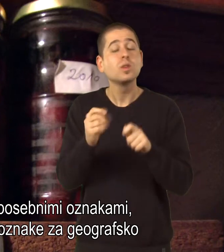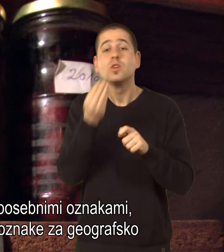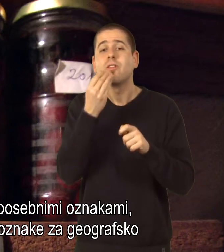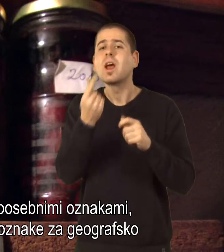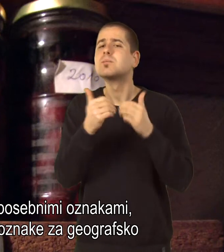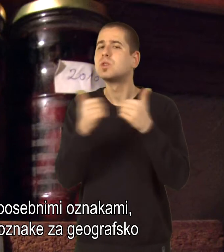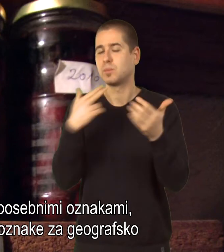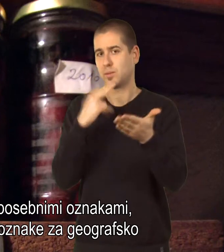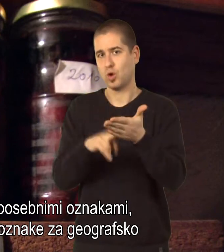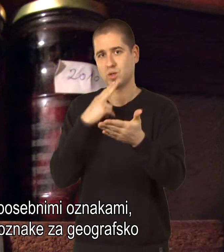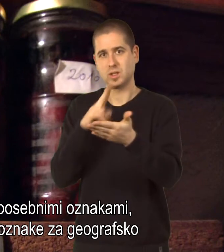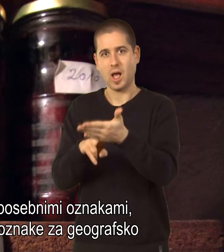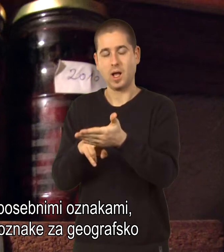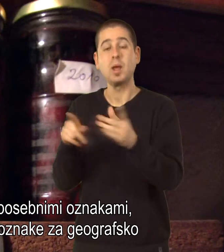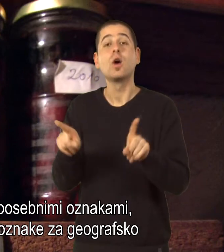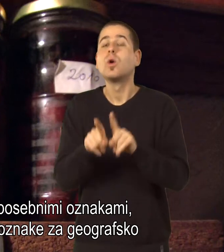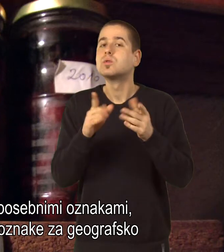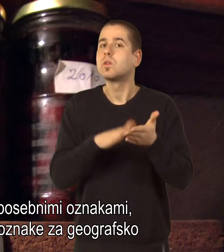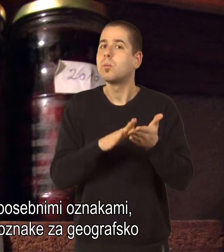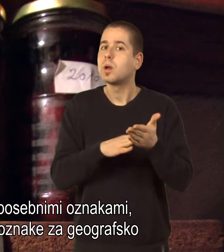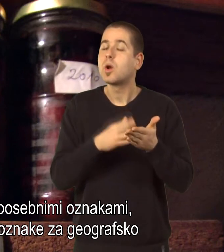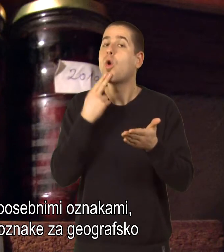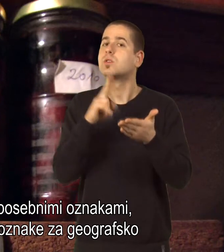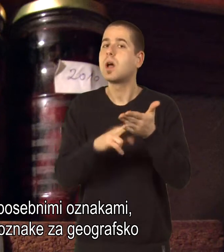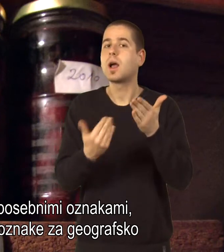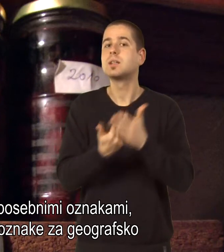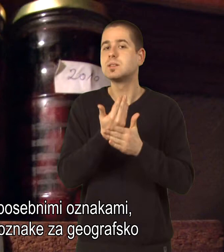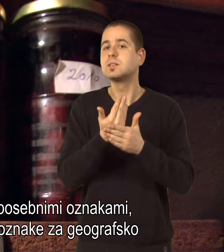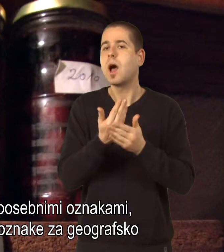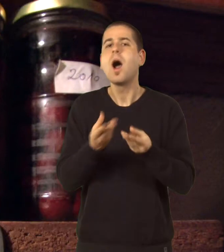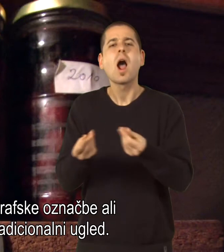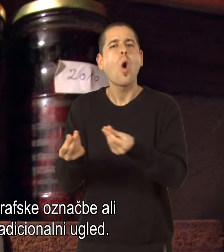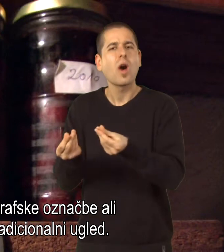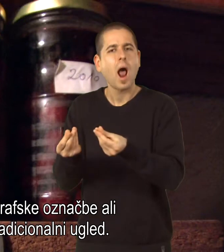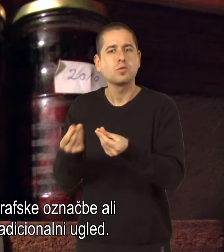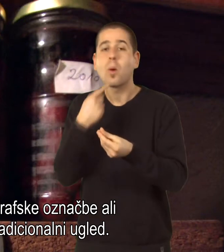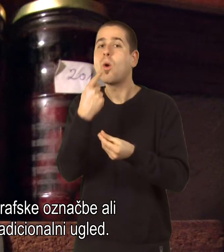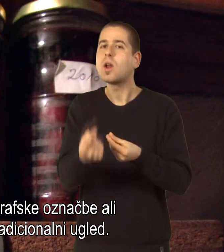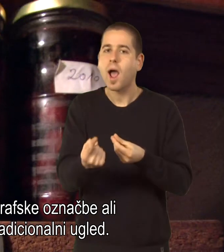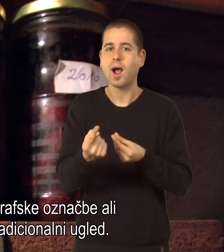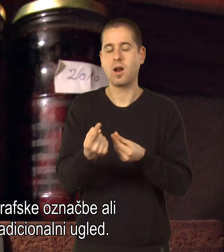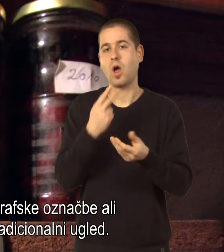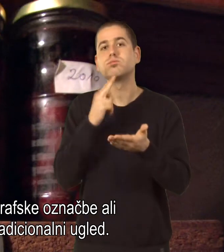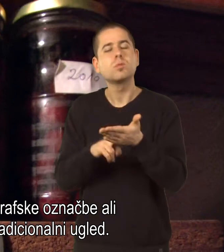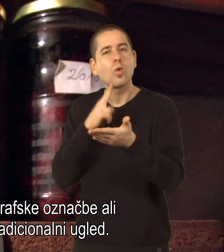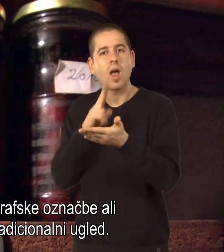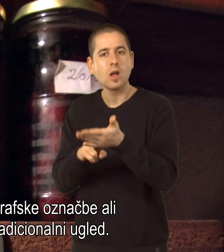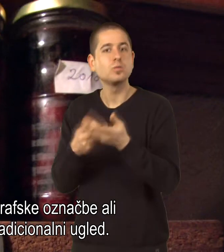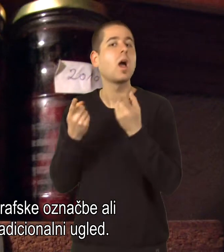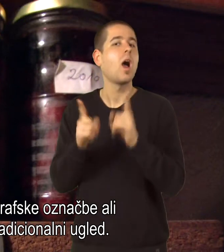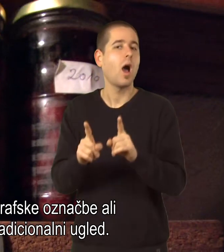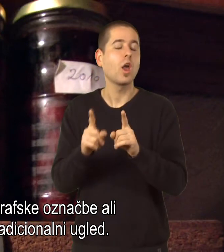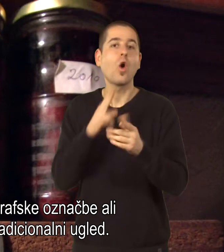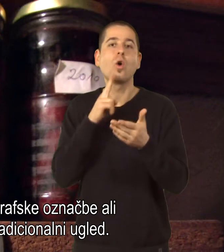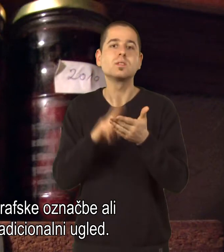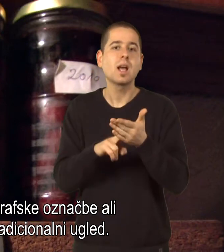Kupujte živila s posebnimi oznakami, kot so na primer oznake za geografsko poreklo, geografske označbe